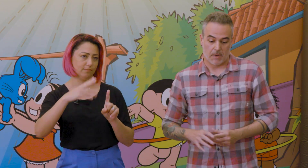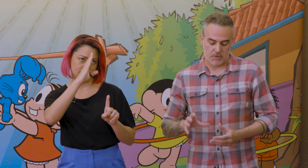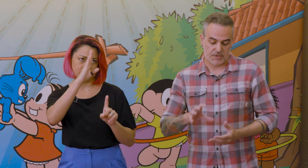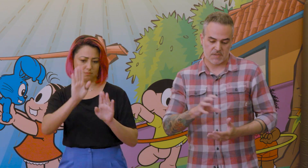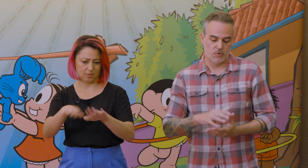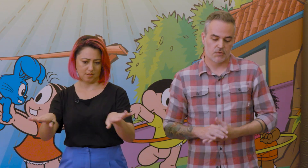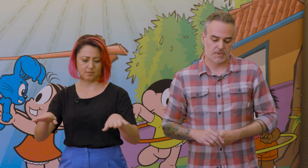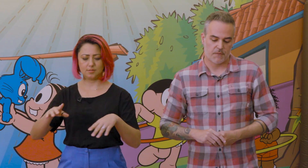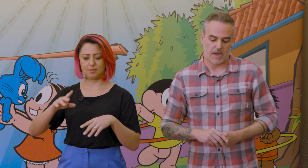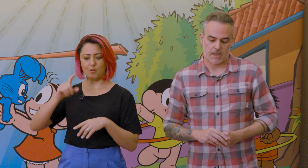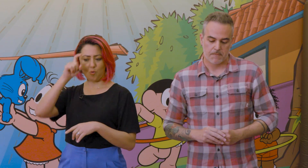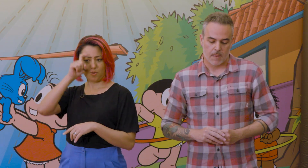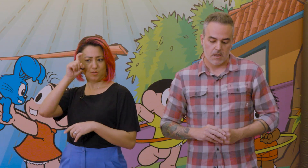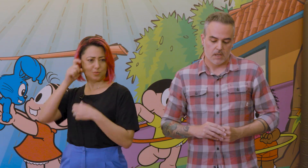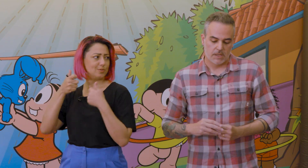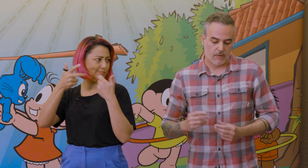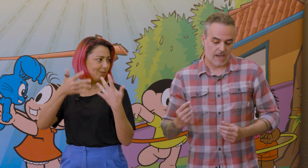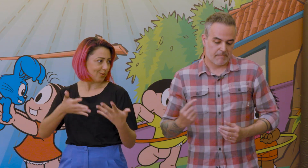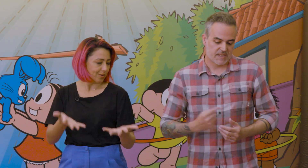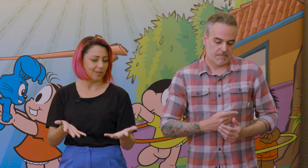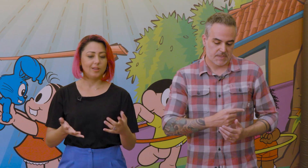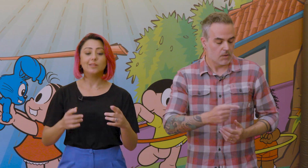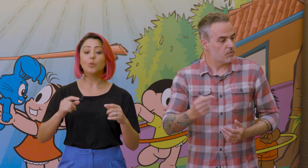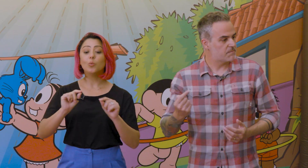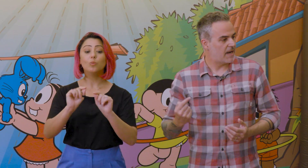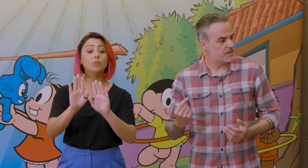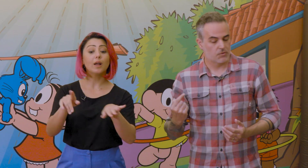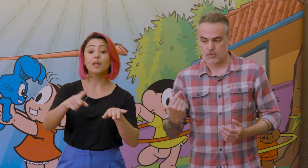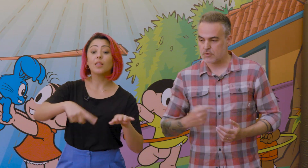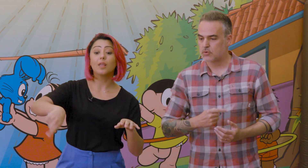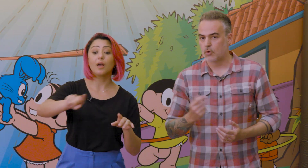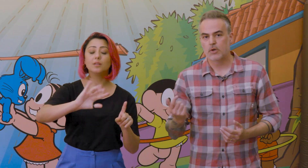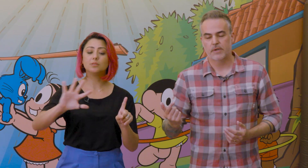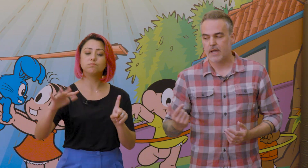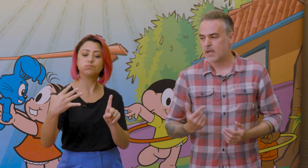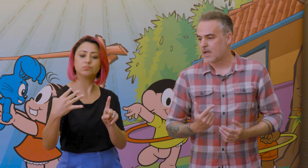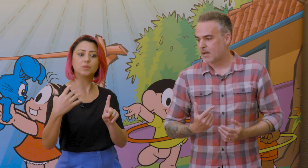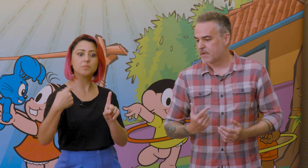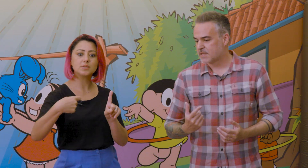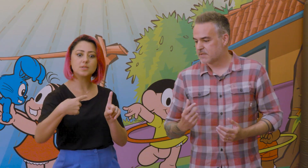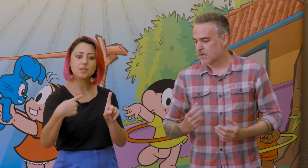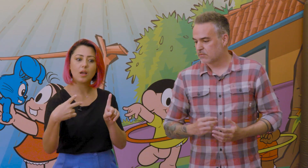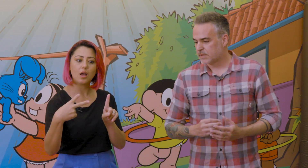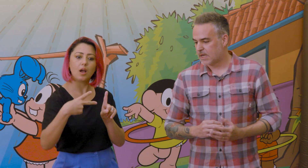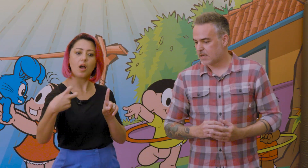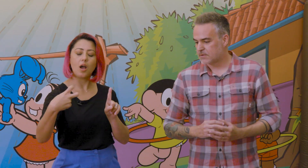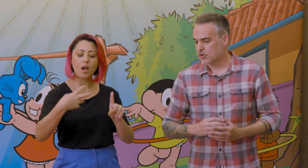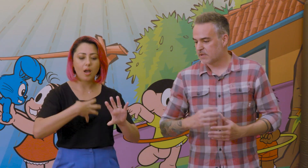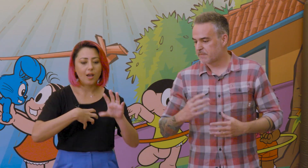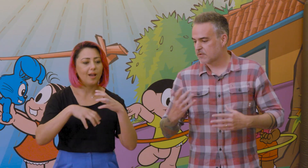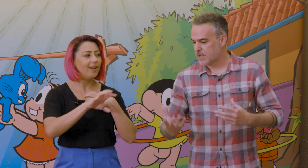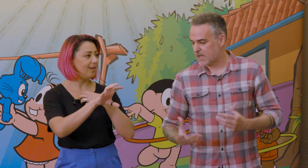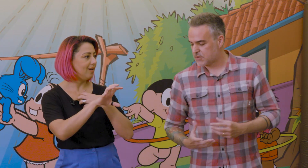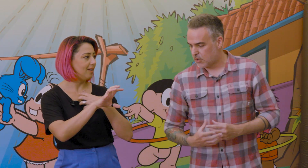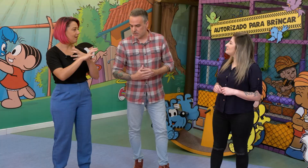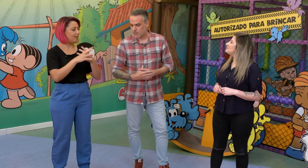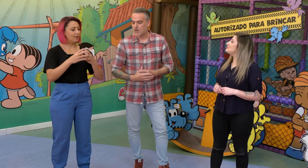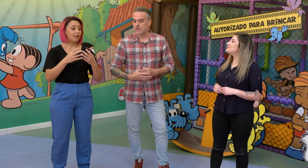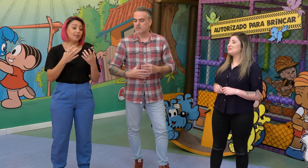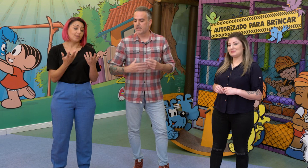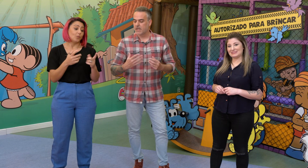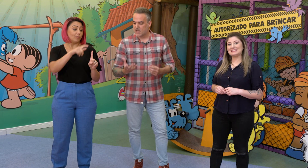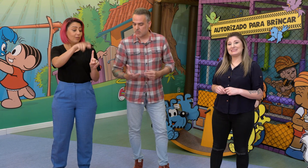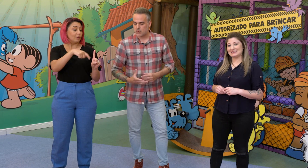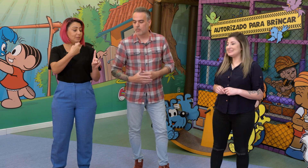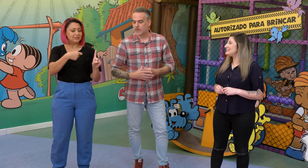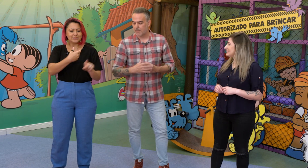né? Maurício traz muito isso na fala. Então, é a percepção do espaço do nosso entorno, né? A percepção de como as pessoas se relacionam,